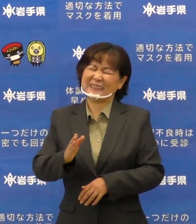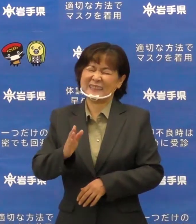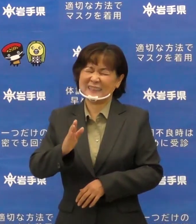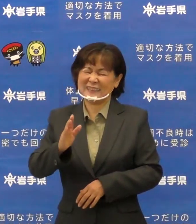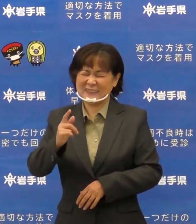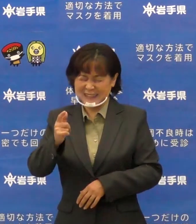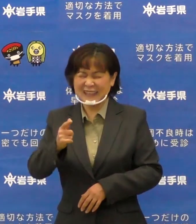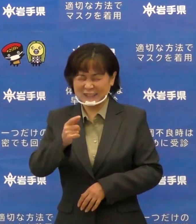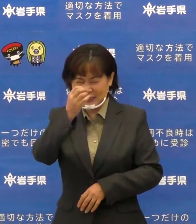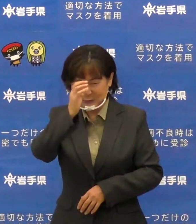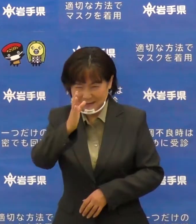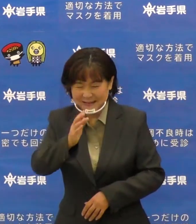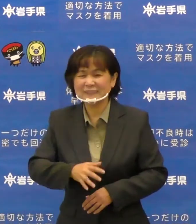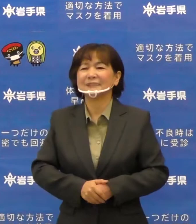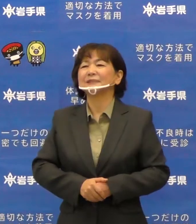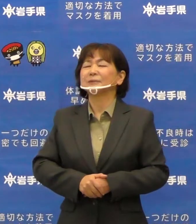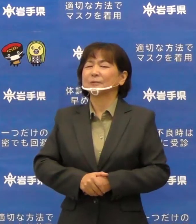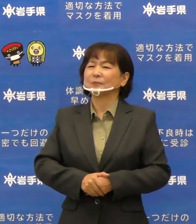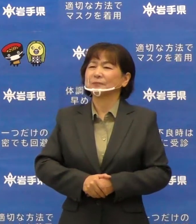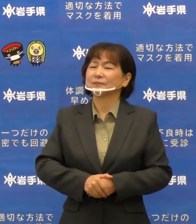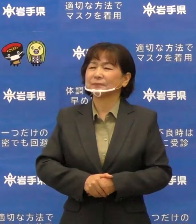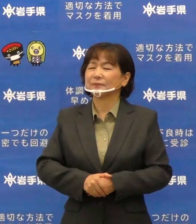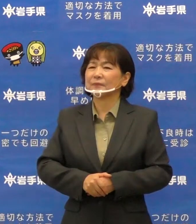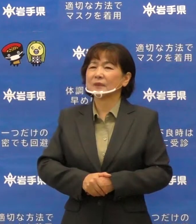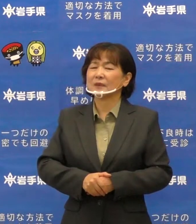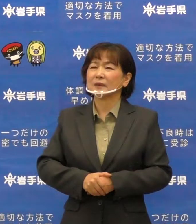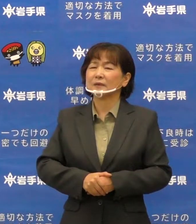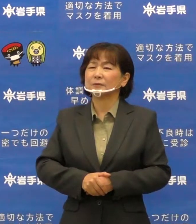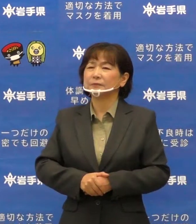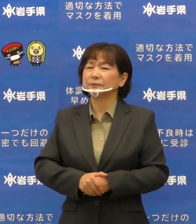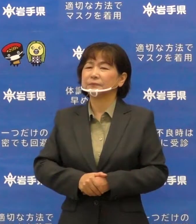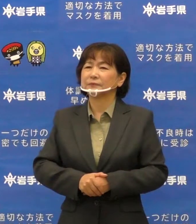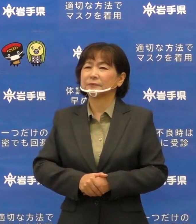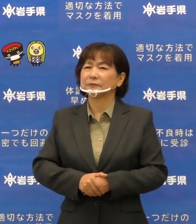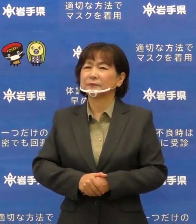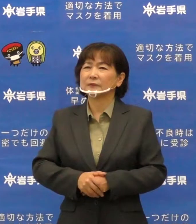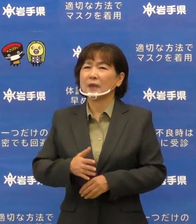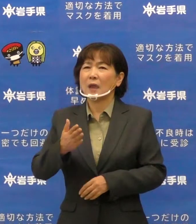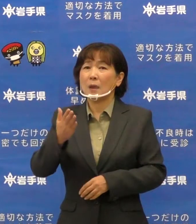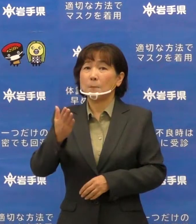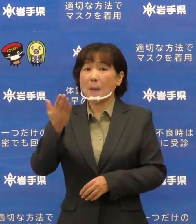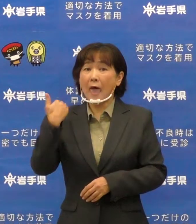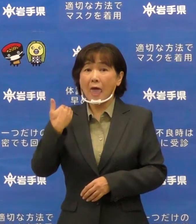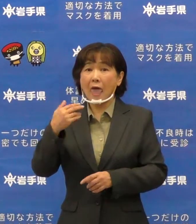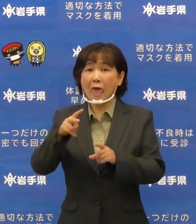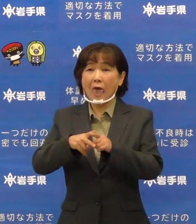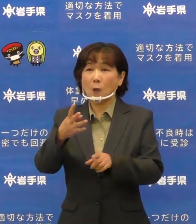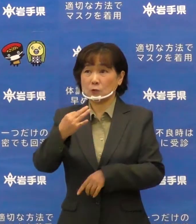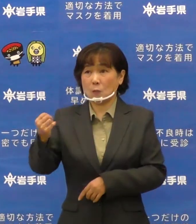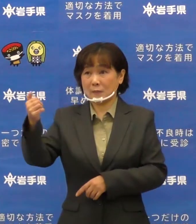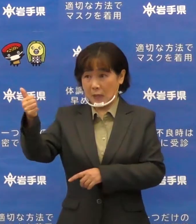元気っていうのは本当50代60代の頃、